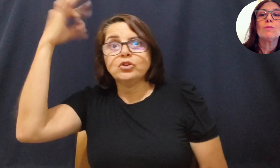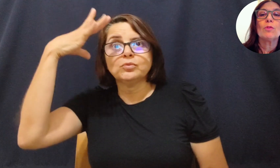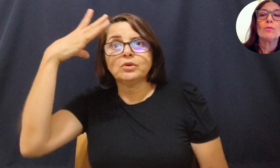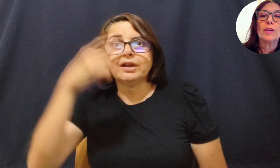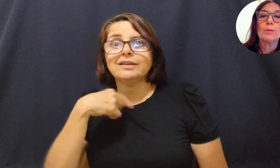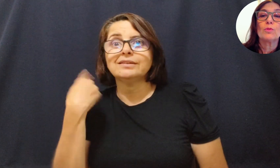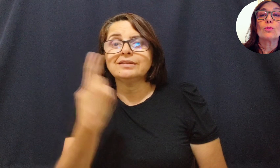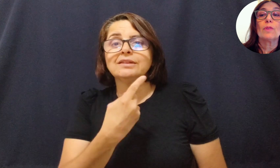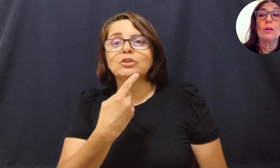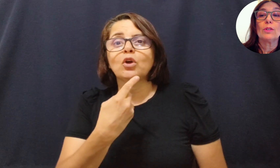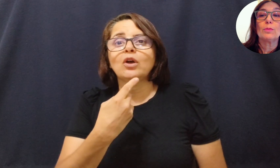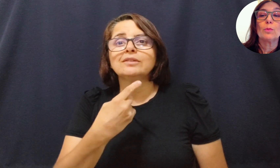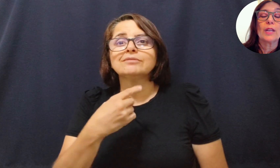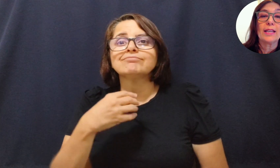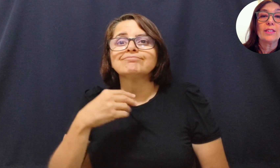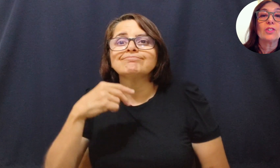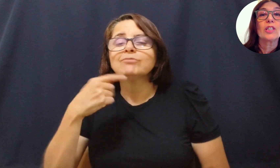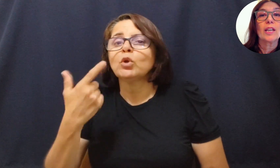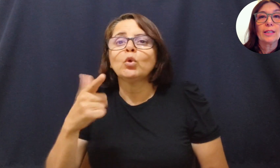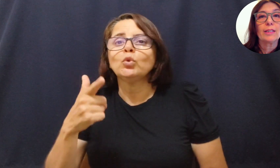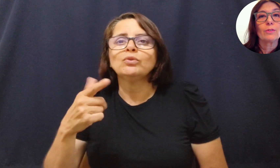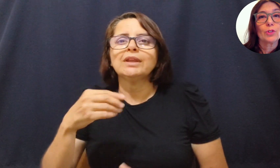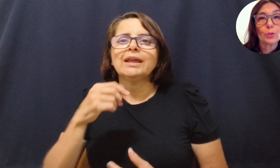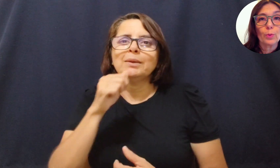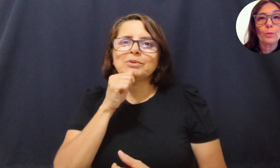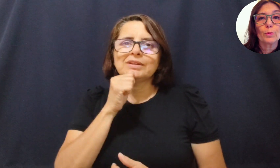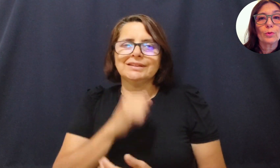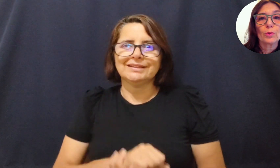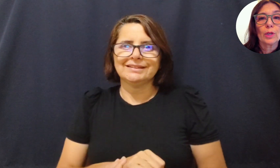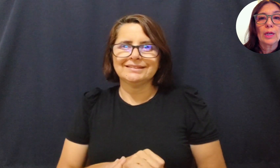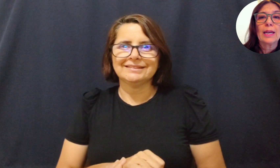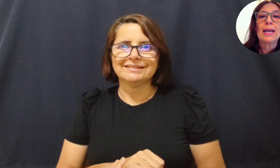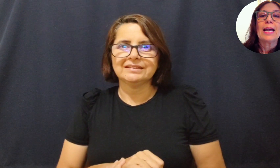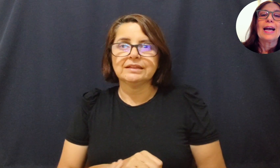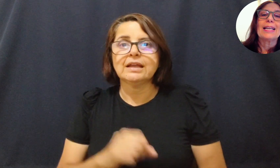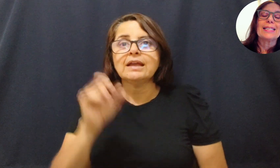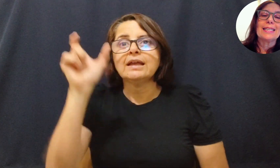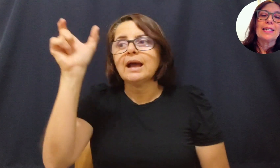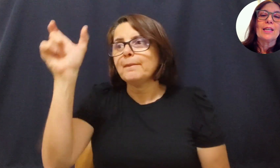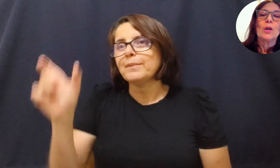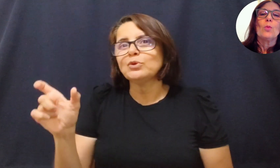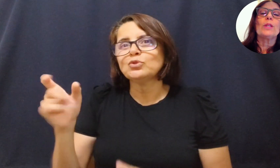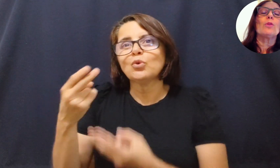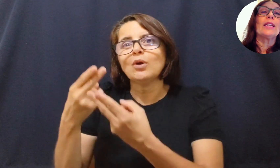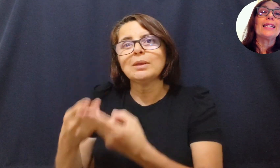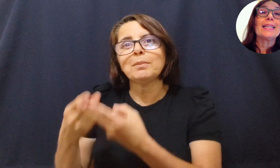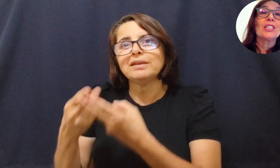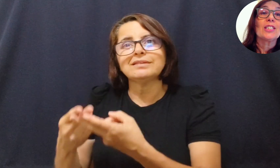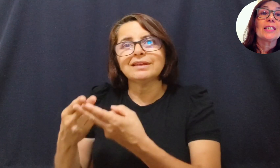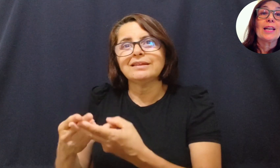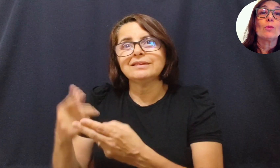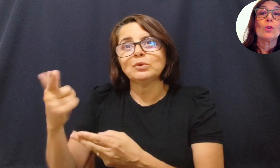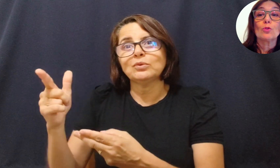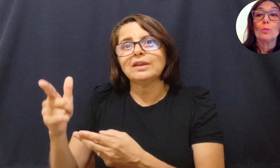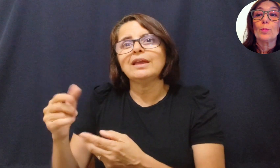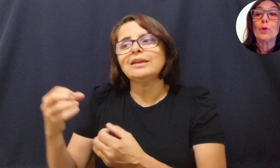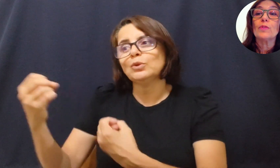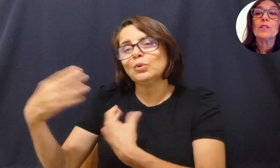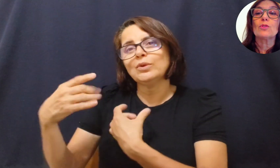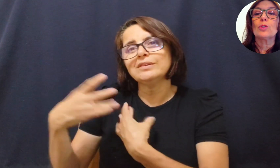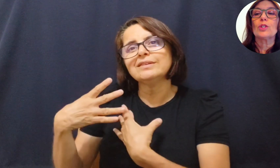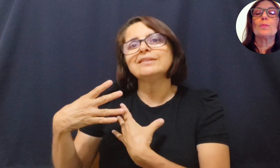de desenvolvermos os valores morais de que ainda não dispomos. Assim, o intolerante será o